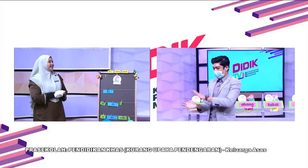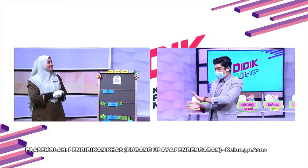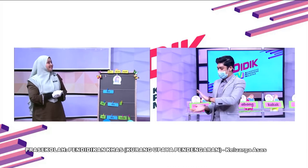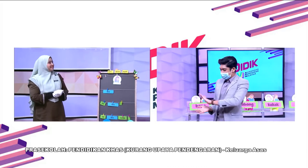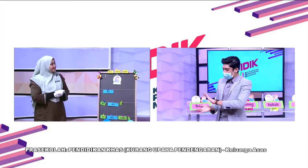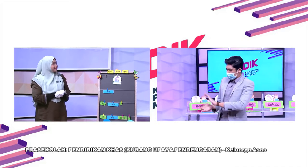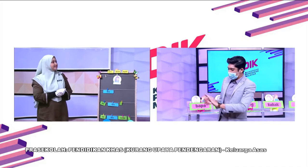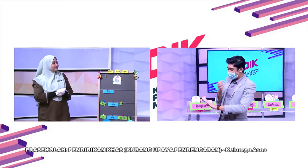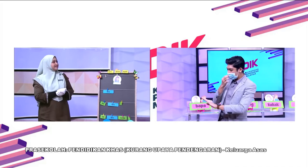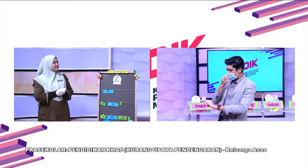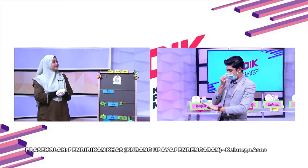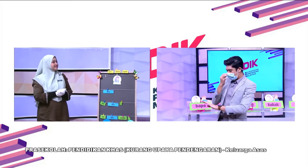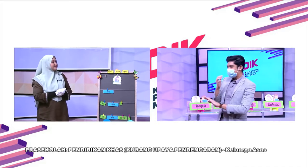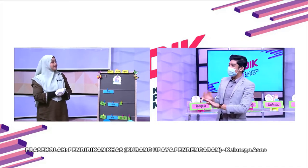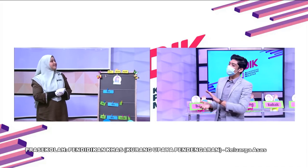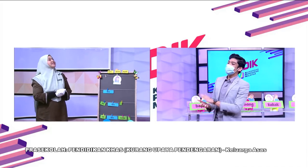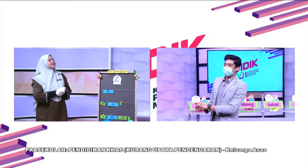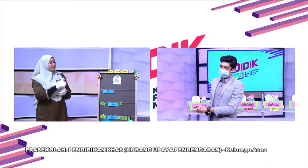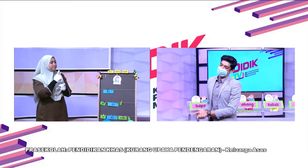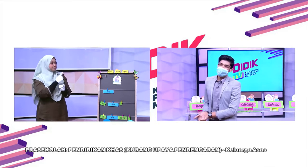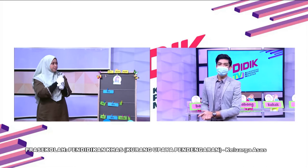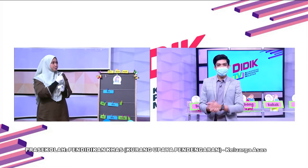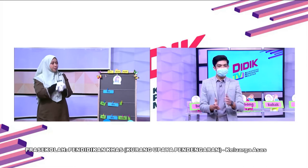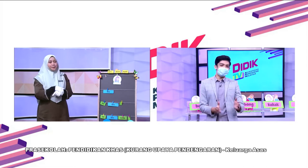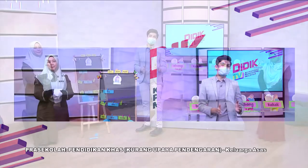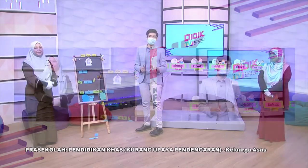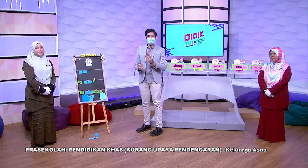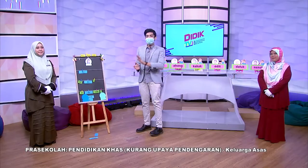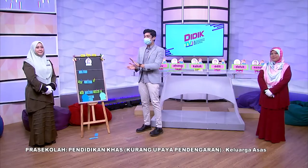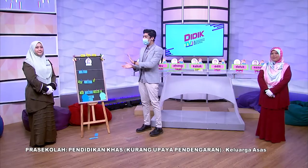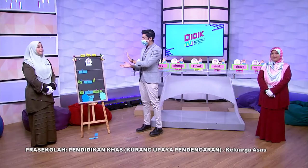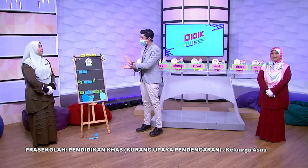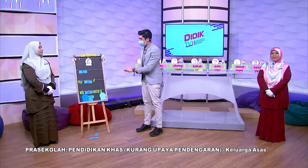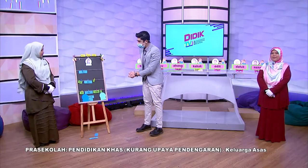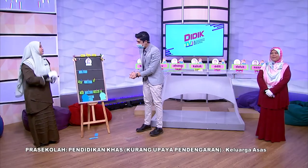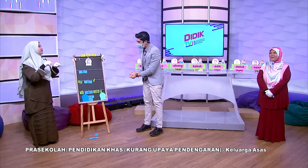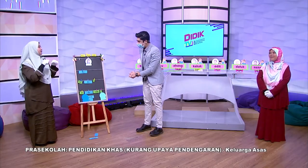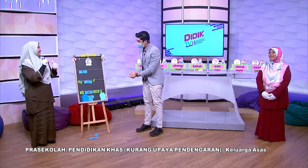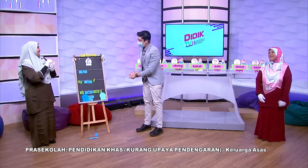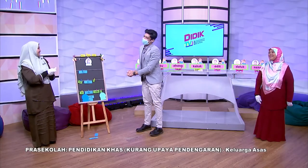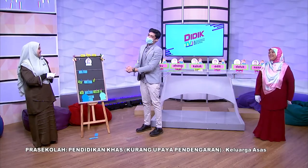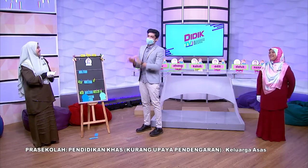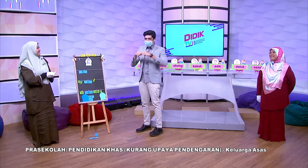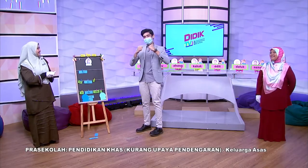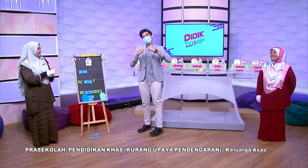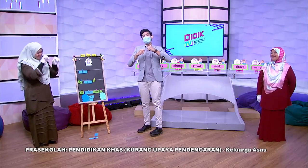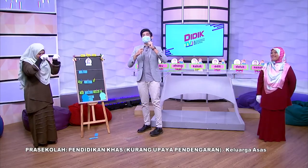kaidah ngecek Guinea ini memang sangat seseorang tadi kita betapa sekolah sekarang boleh boleh Oke boleh boleh